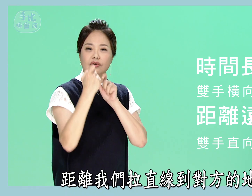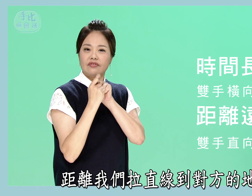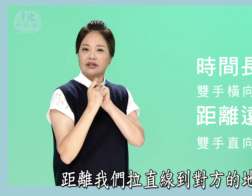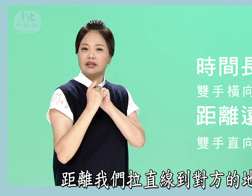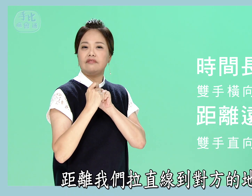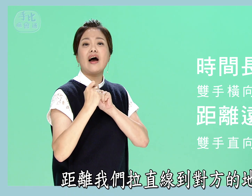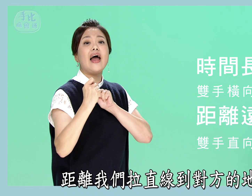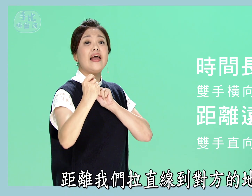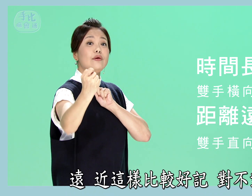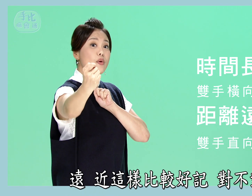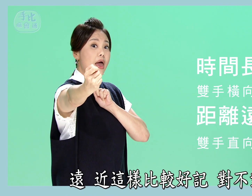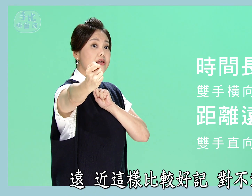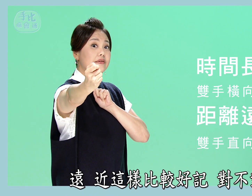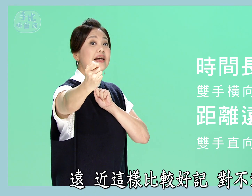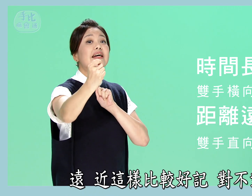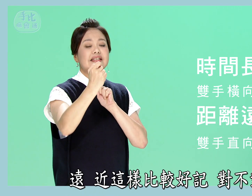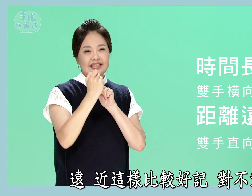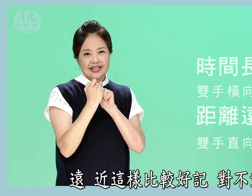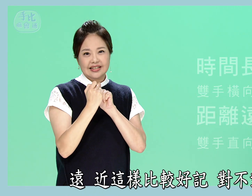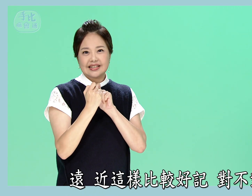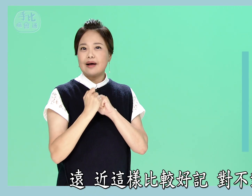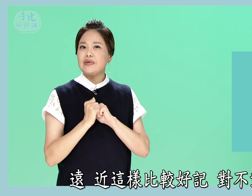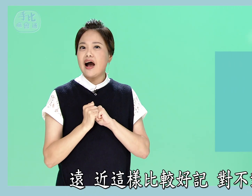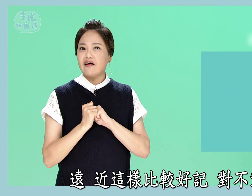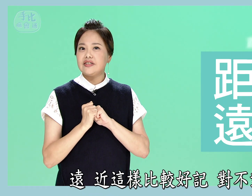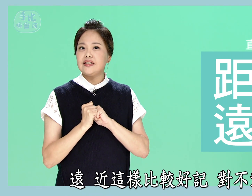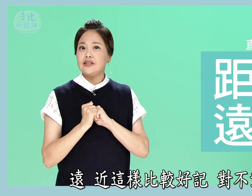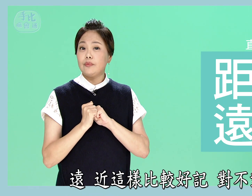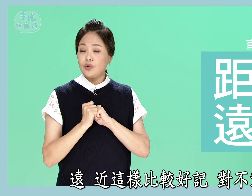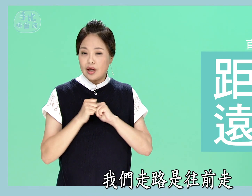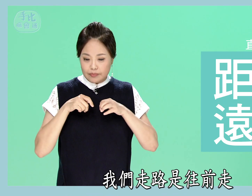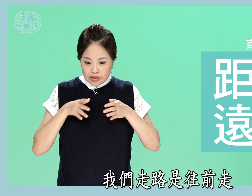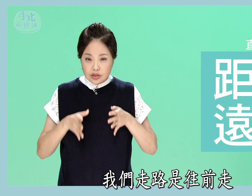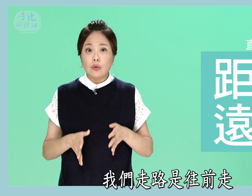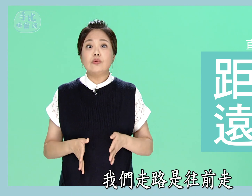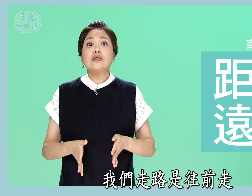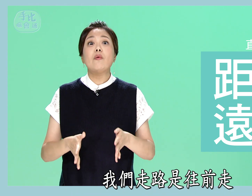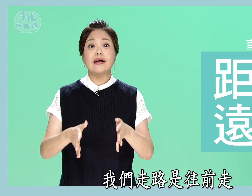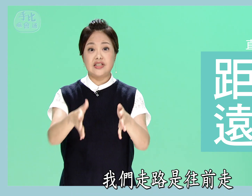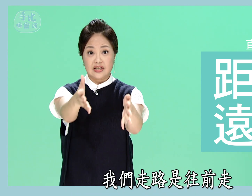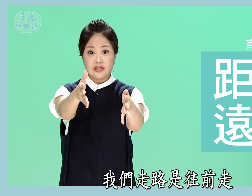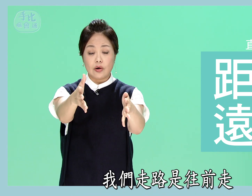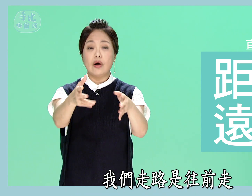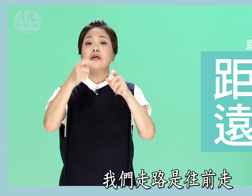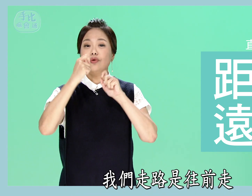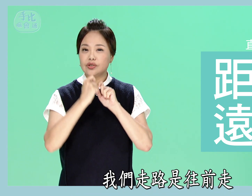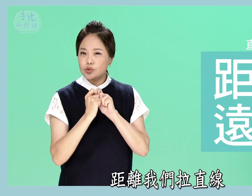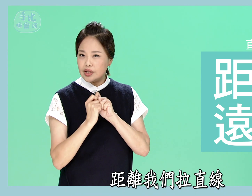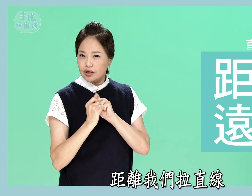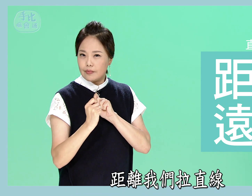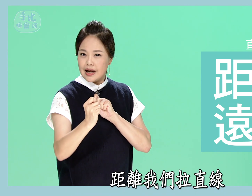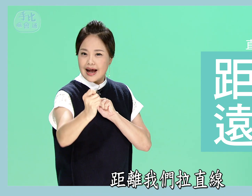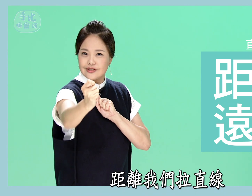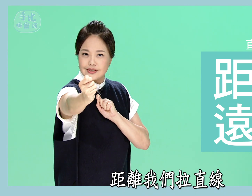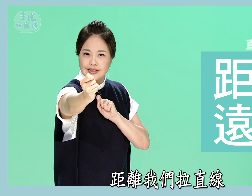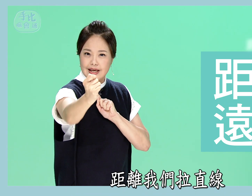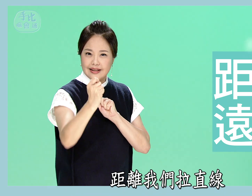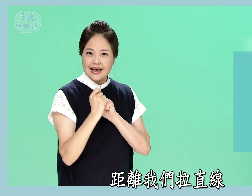方的地方，远近，这样比较好记，对不对？我们走路是往前走，所以距离我们拉直线，